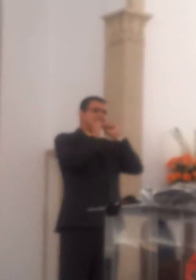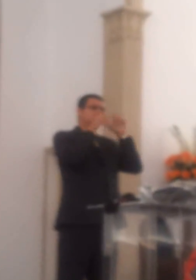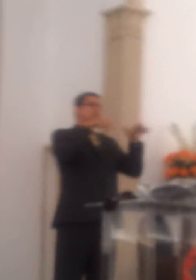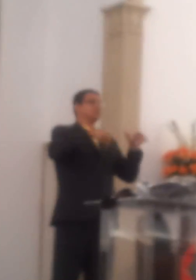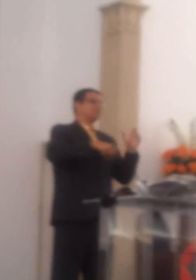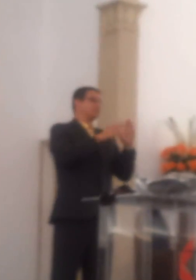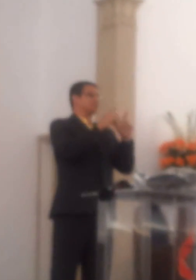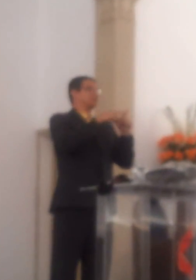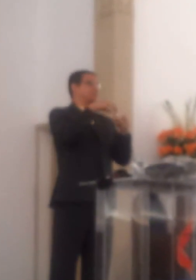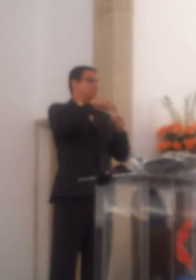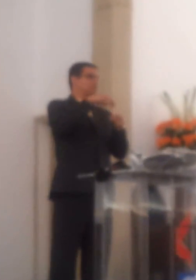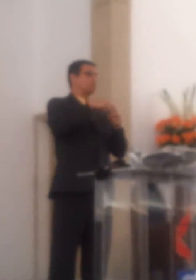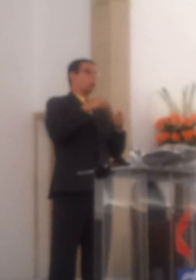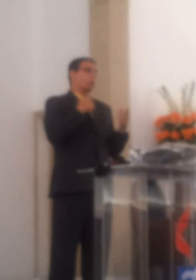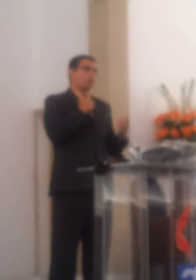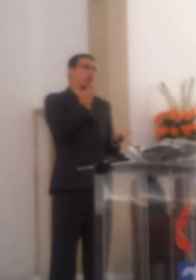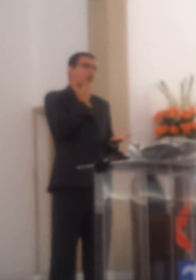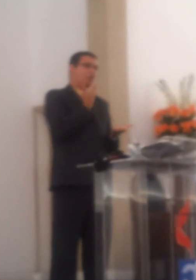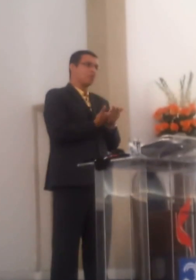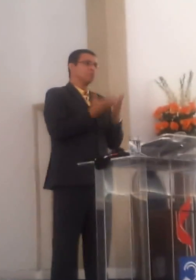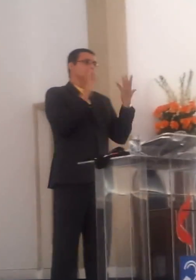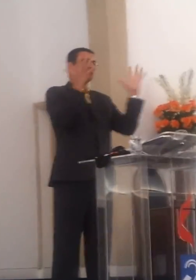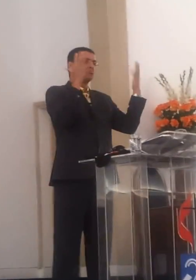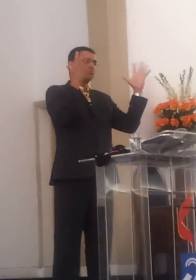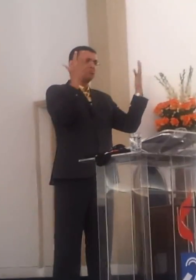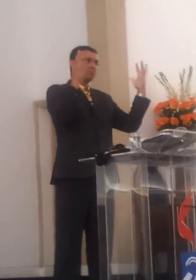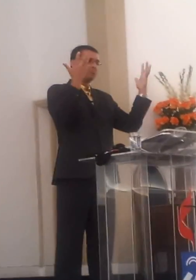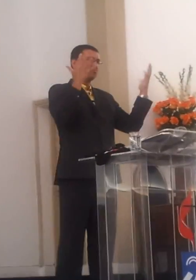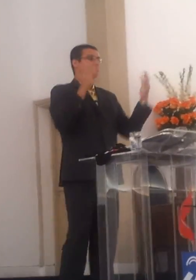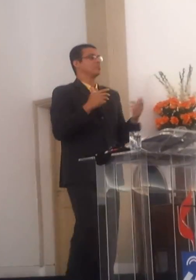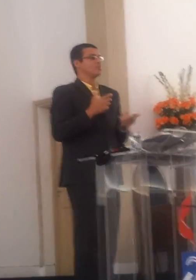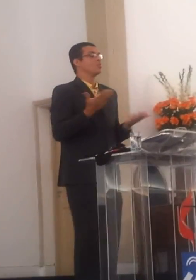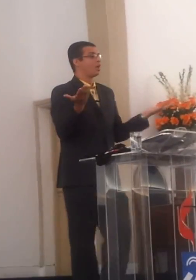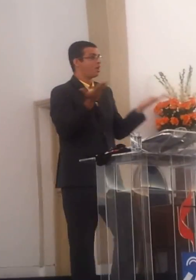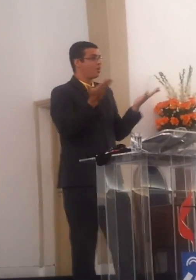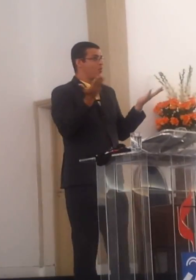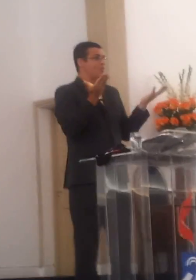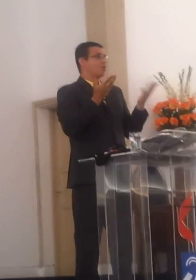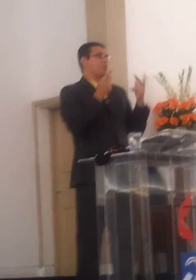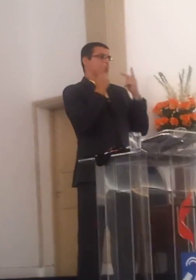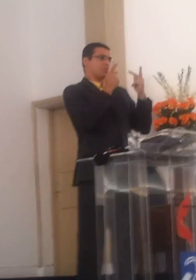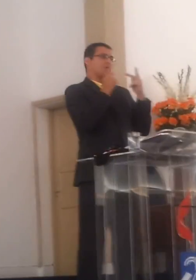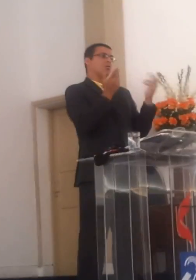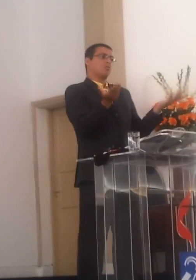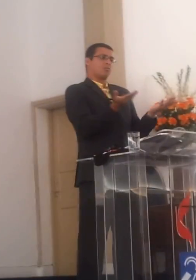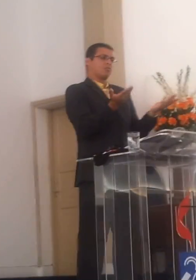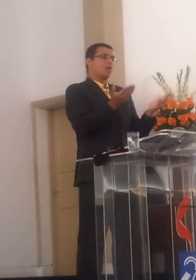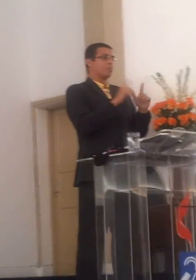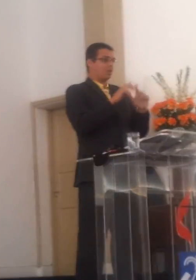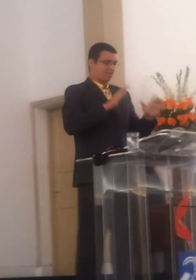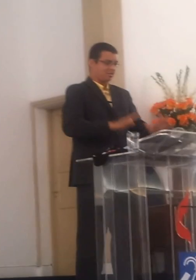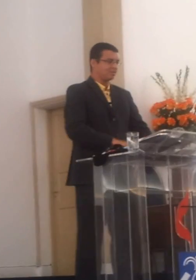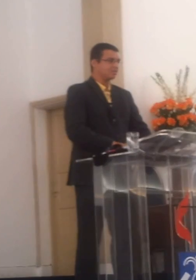ser usado pelo Senhor nesse lugar. A igreja metodista está me surpreendendo. Glória a Deus por isso. Nós, eu quero, como vou